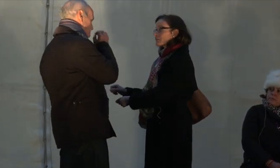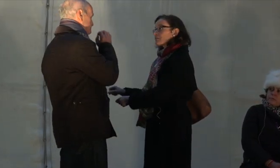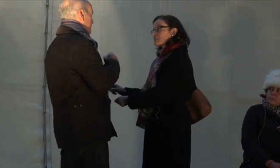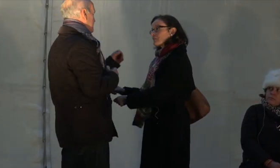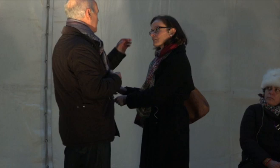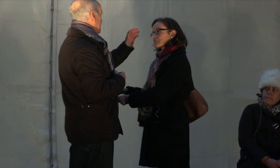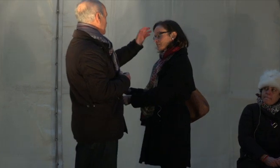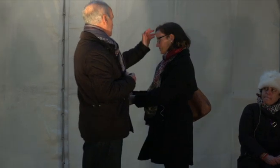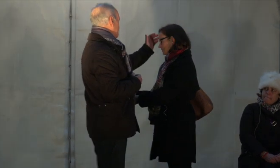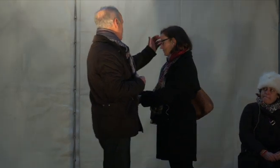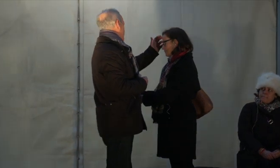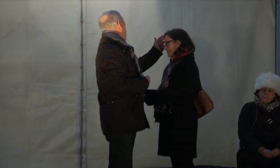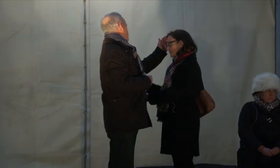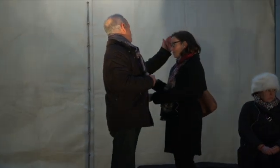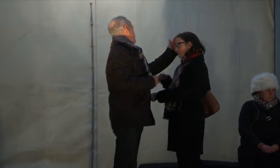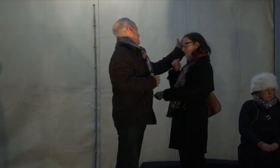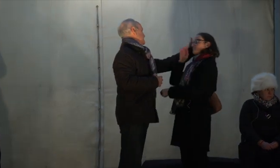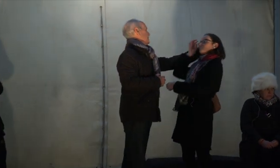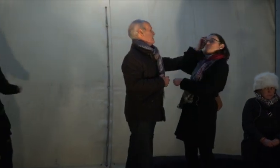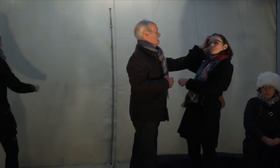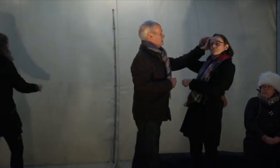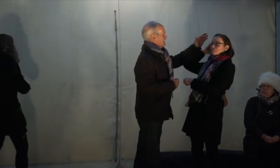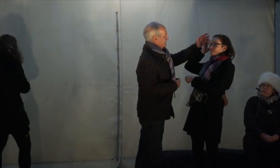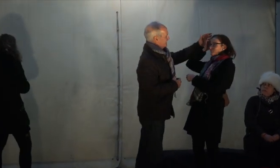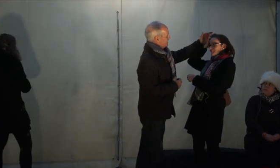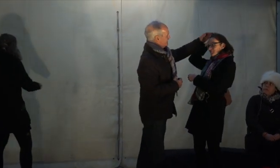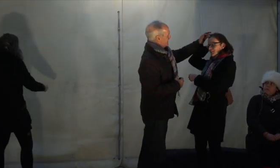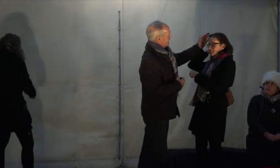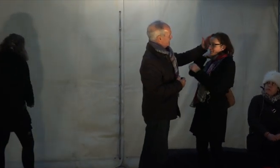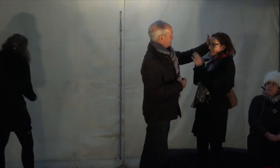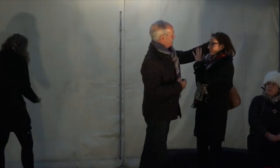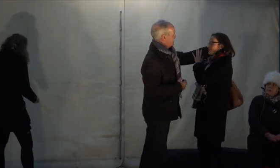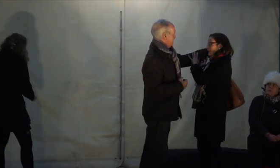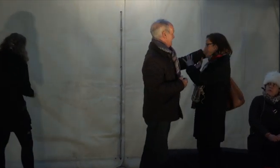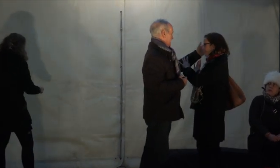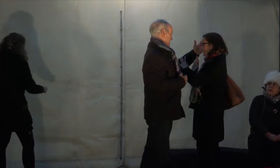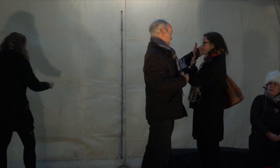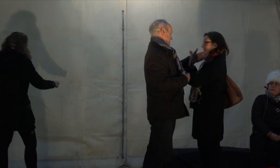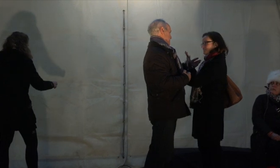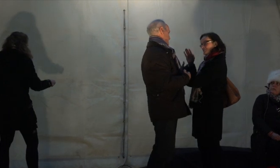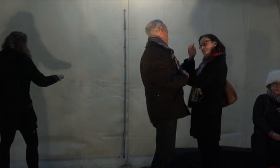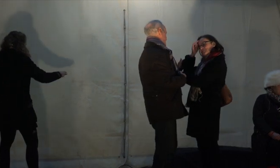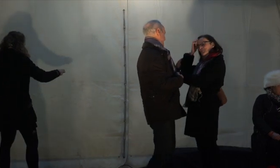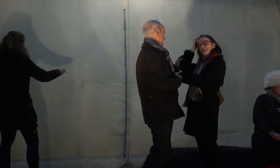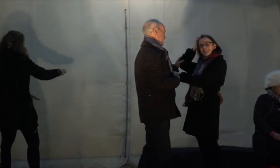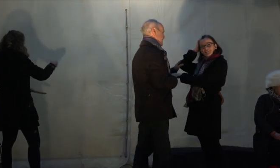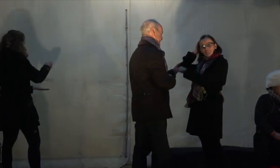Mira, tienes aquí un mechón de pelo que te está afeando ahí la frente, te la está tapando. Ya, gracias.